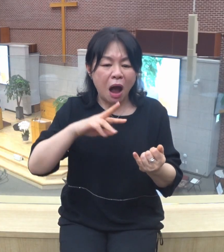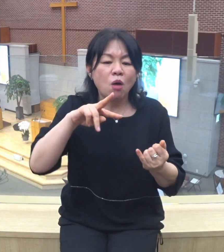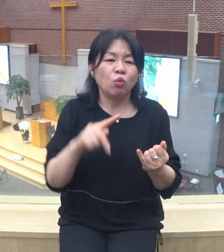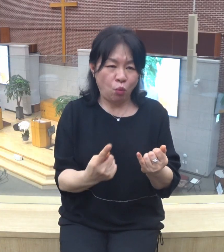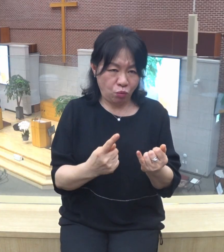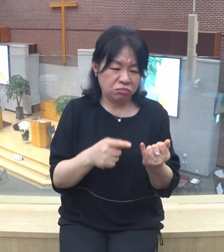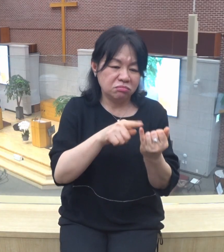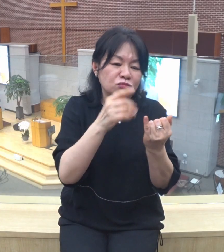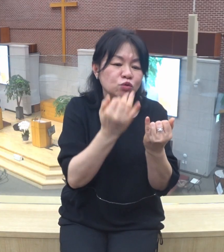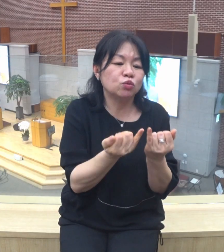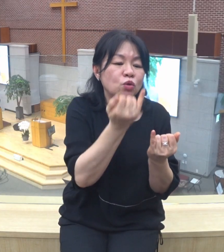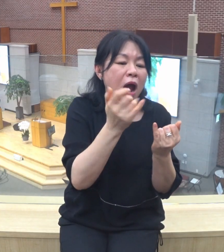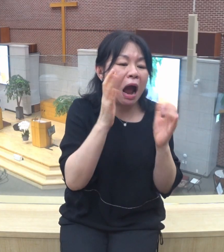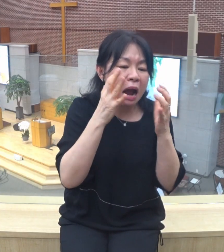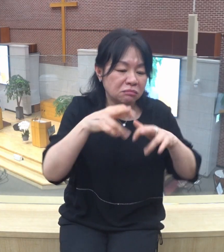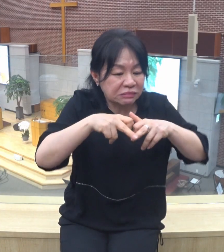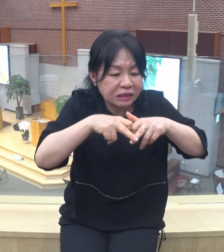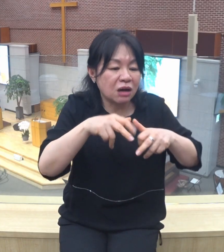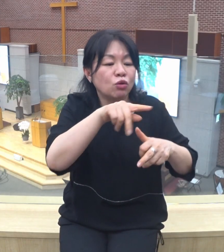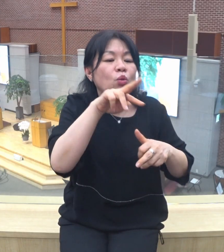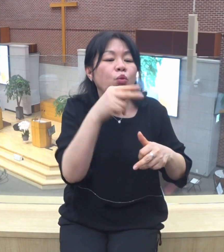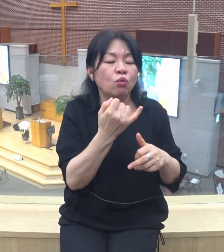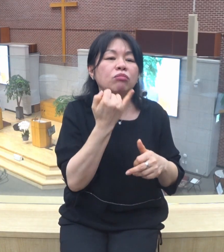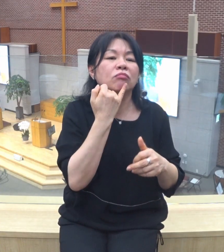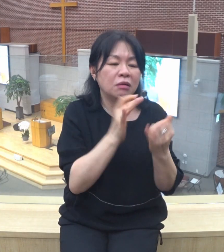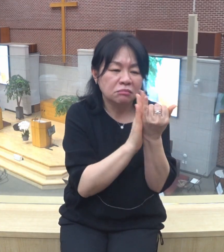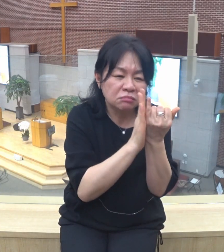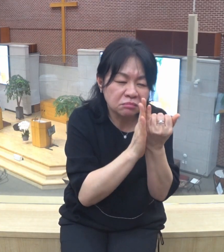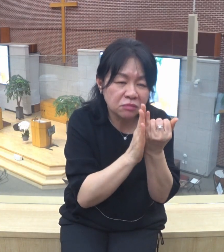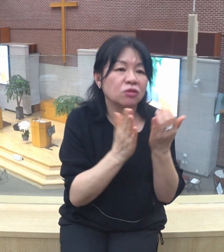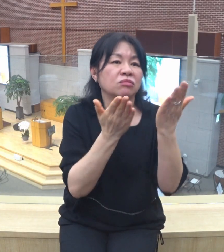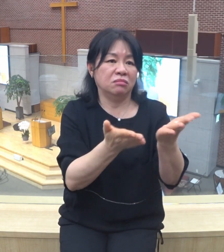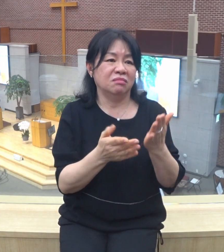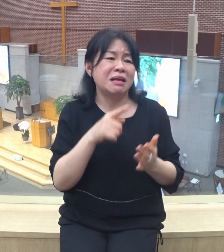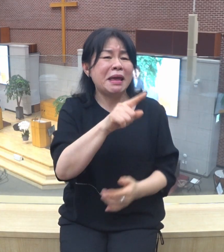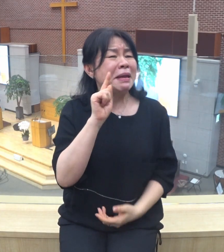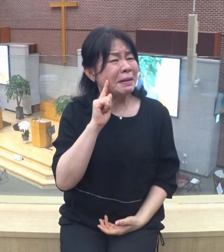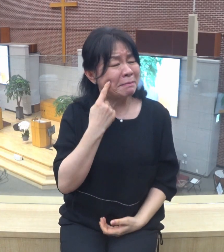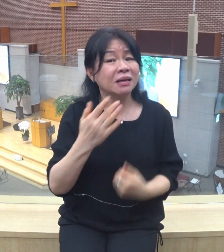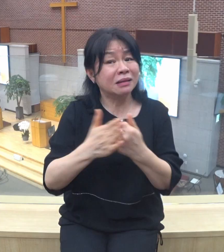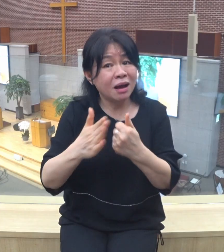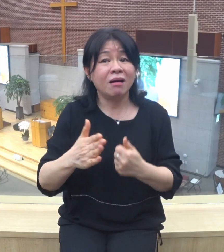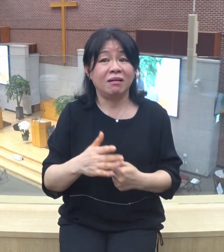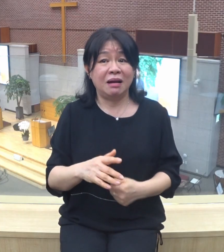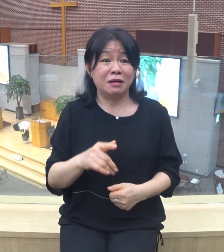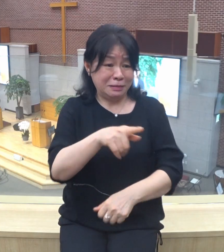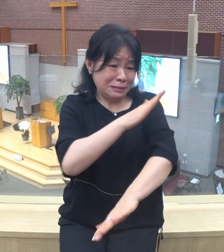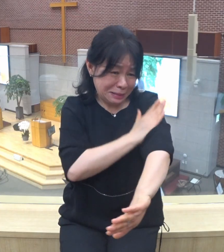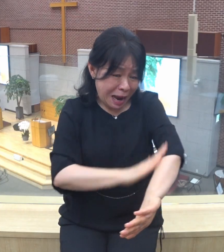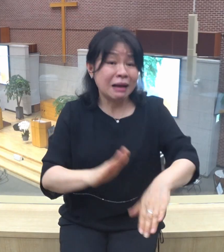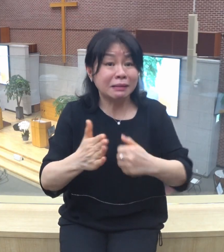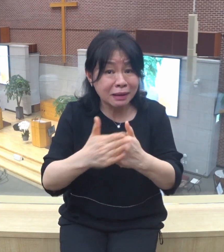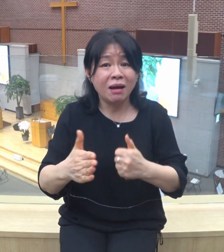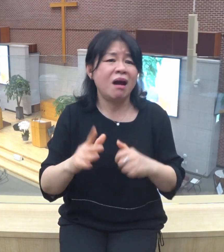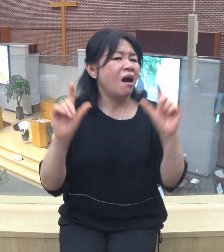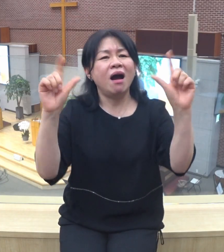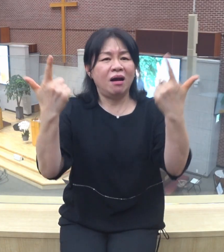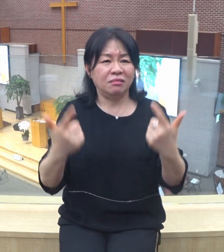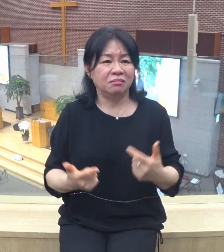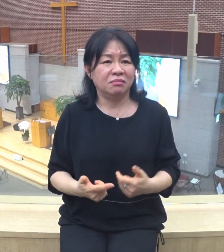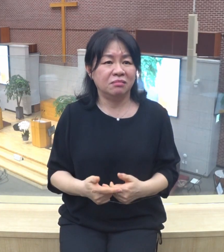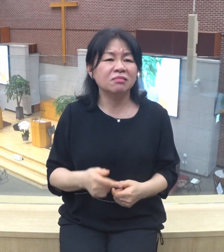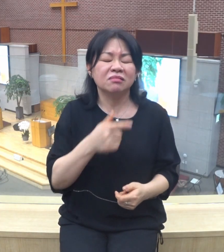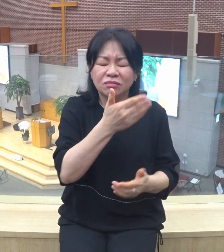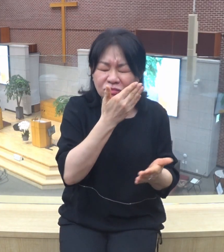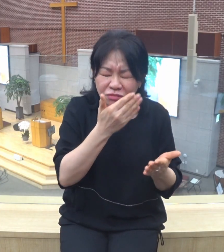것입니다. 아이들이 마음에 드는 일을 해서 너무 아름다워서가 아닙니다. 사랑하기 때문에 보배롭고 존귀하게